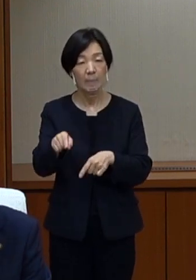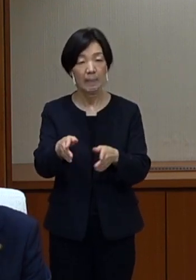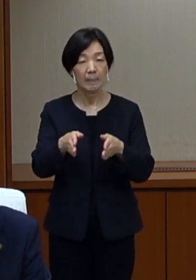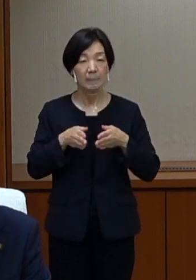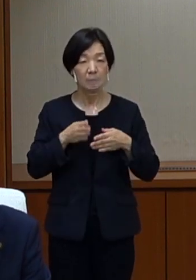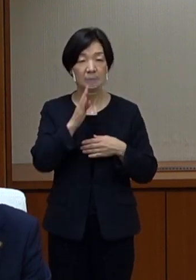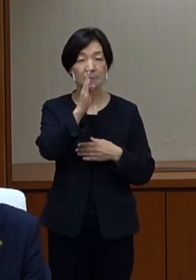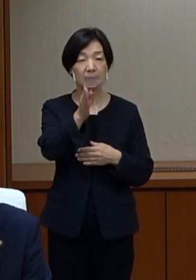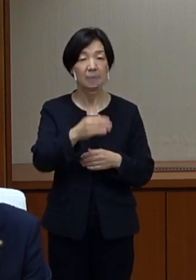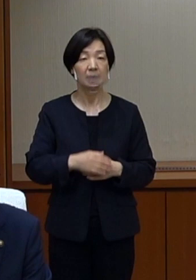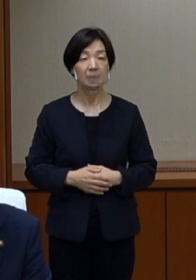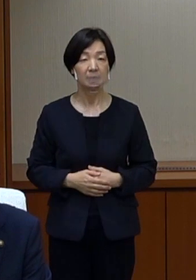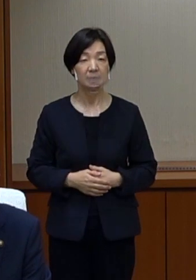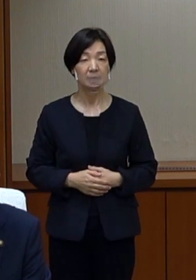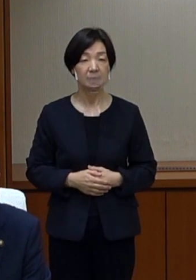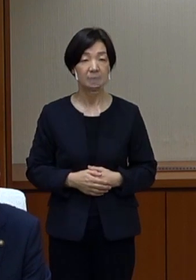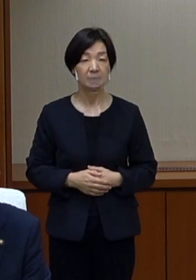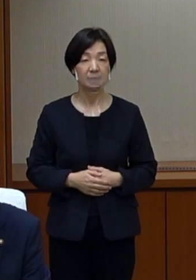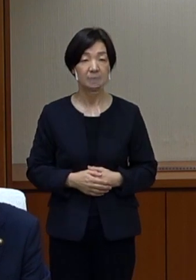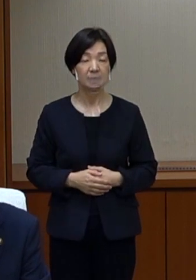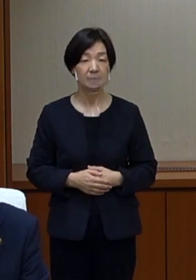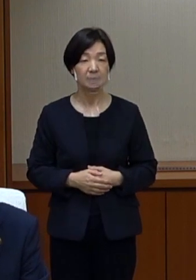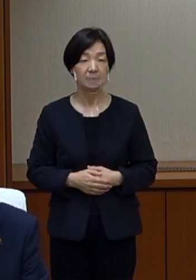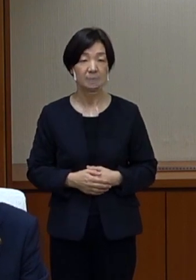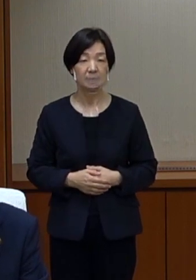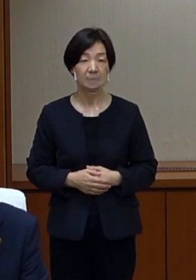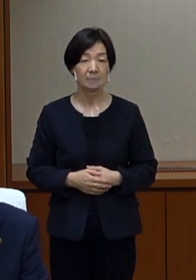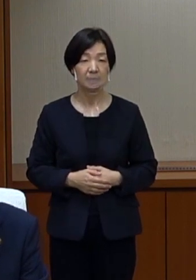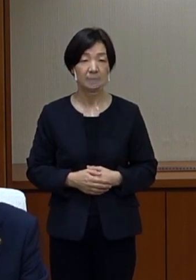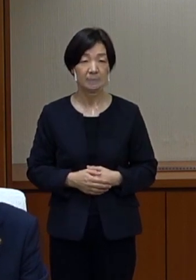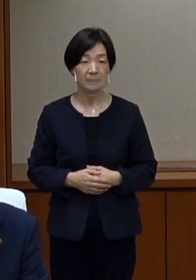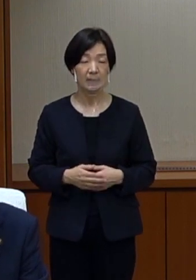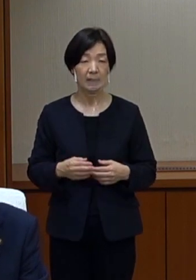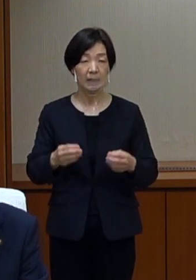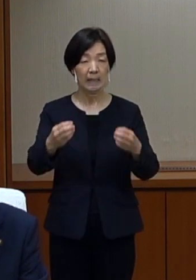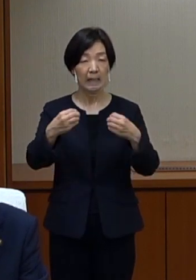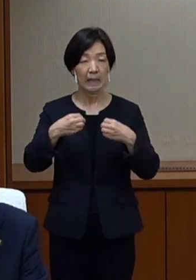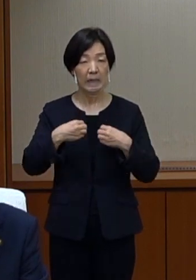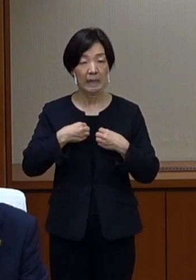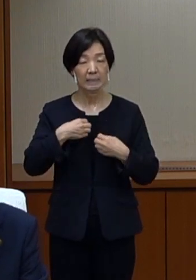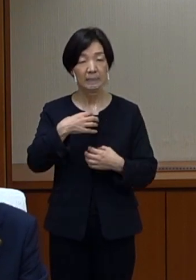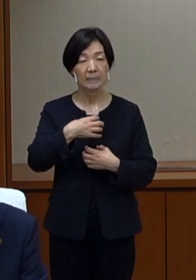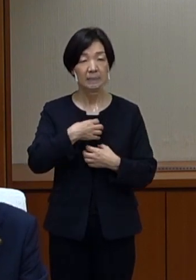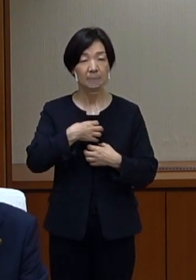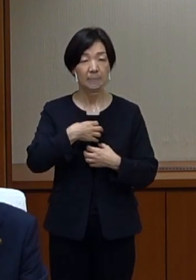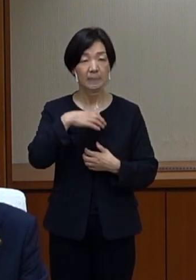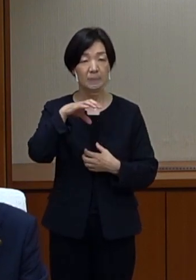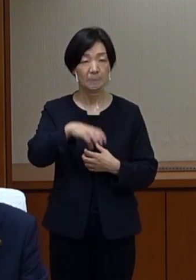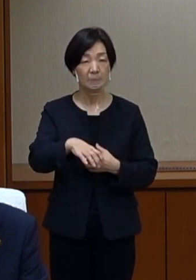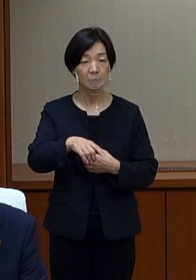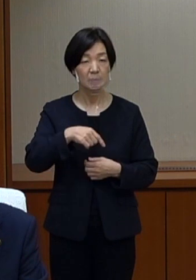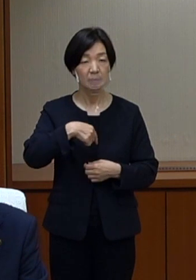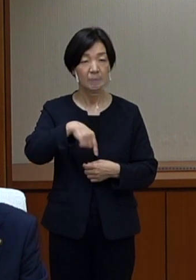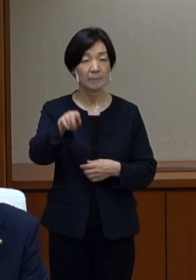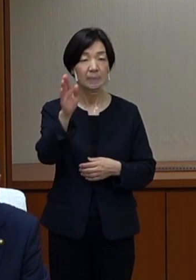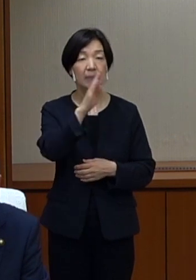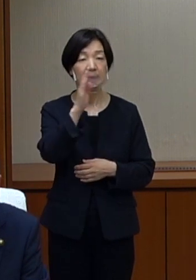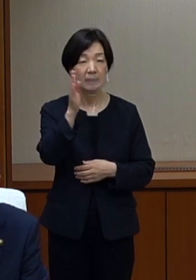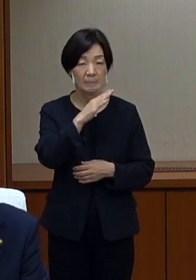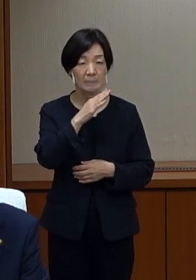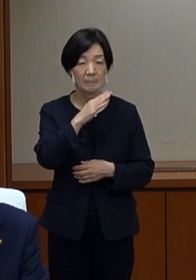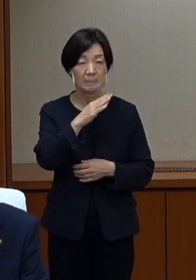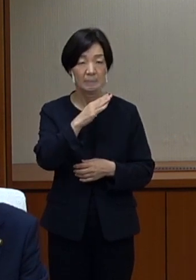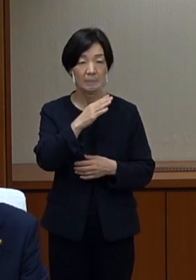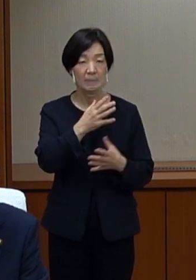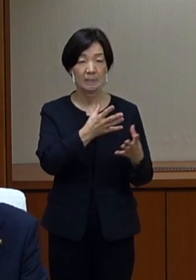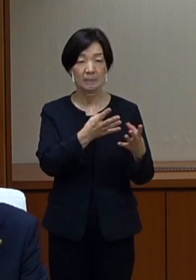。感染リスクの高い場所を回避し、大人数、長